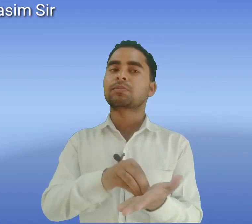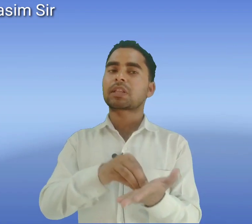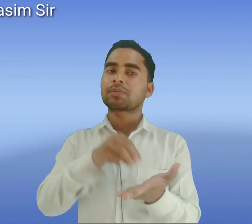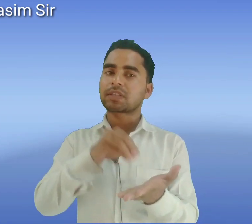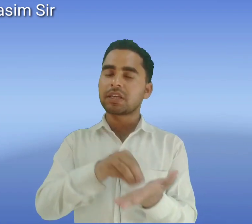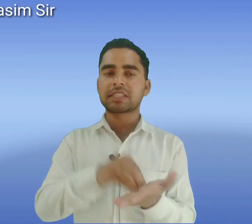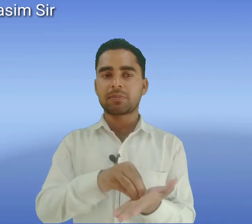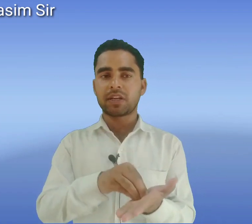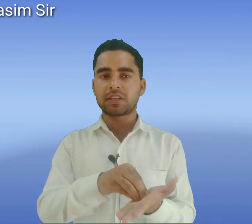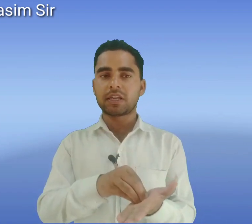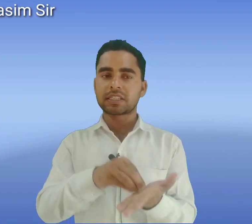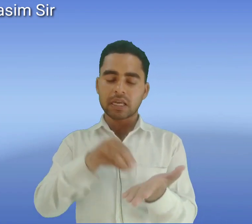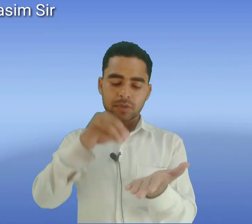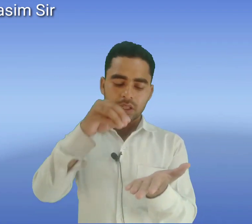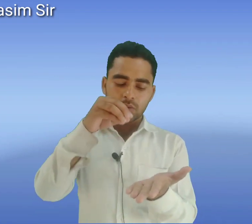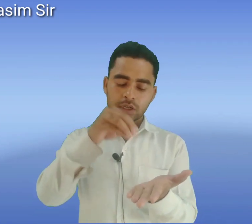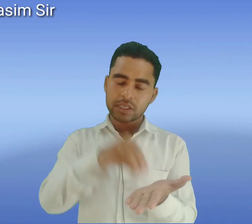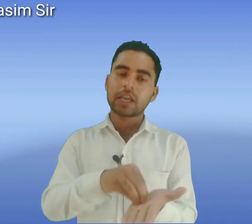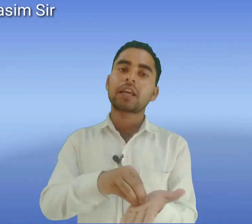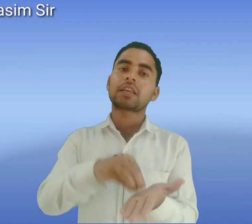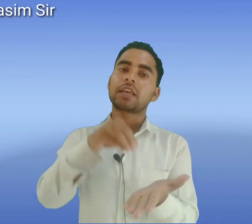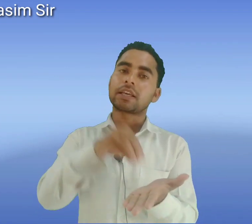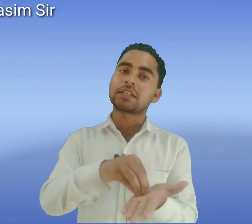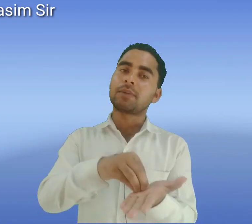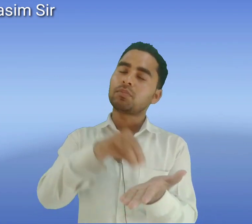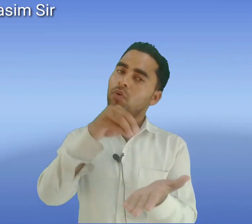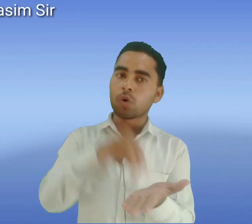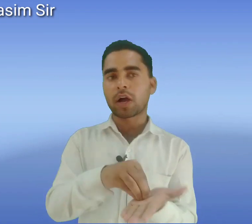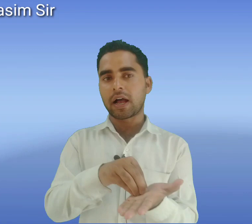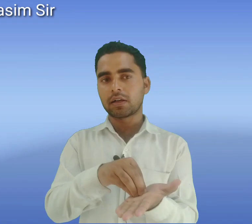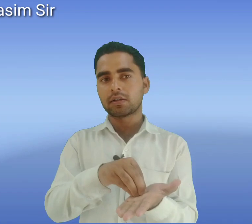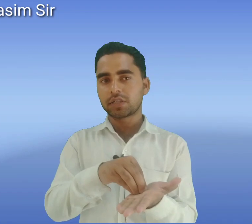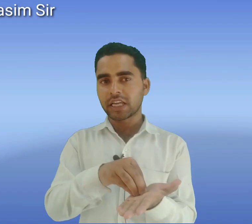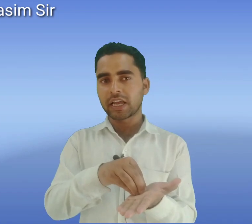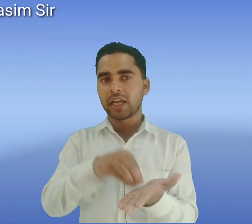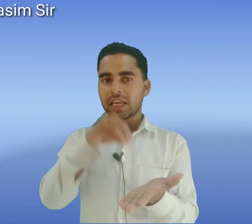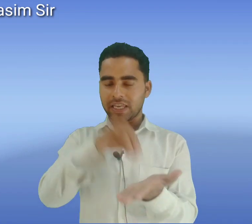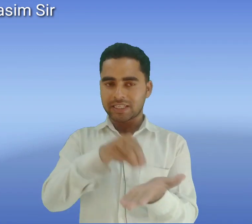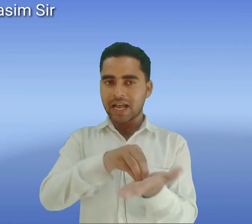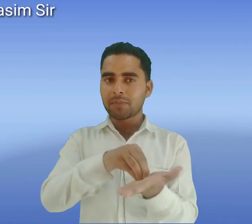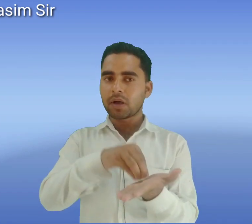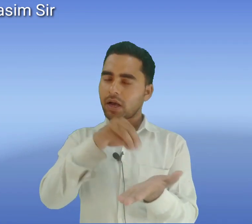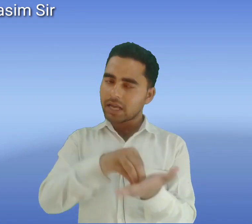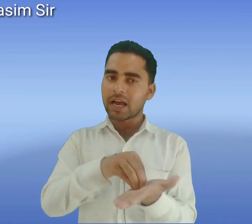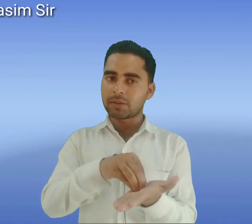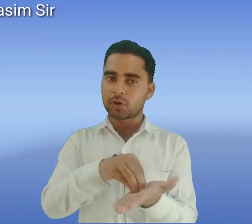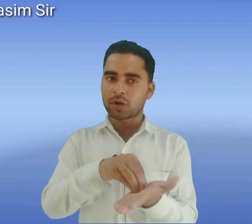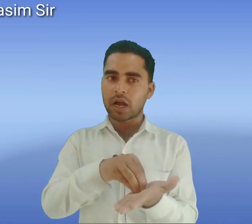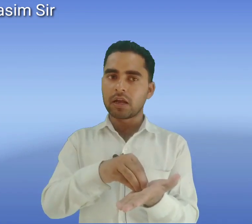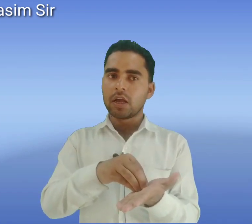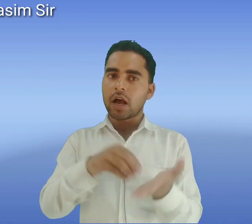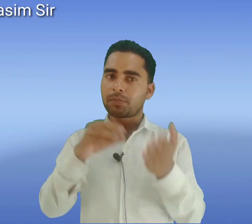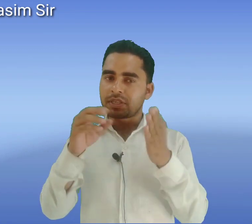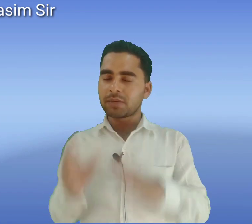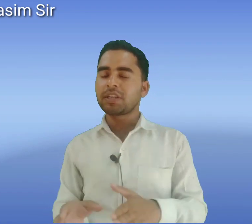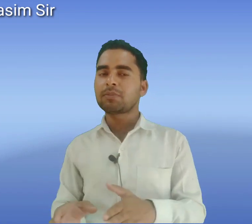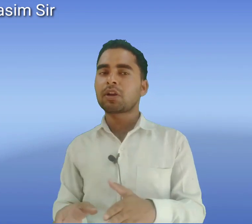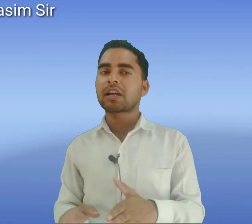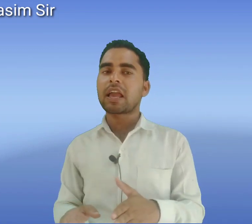मतलब सही समय नहीं है इसका मतलब है यह है कि एग्जाम होगा ठीक है एग्जाम हर हाल में होगा अब यह भी नहीं